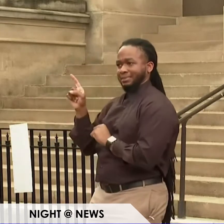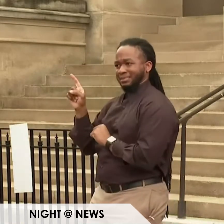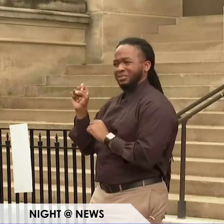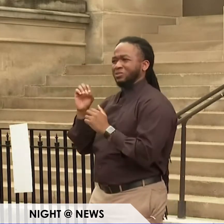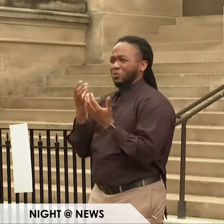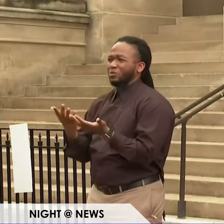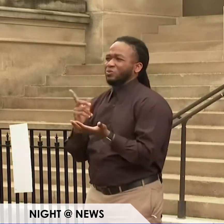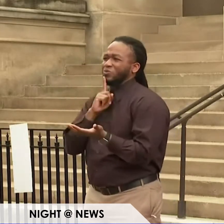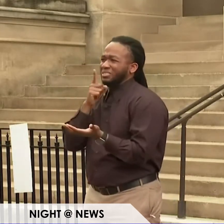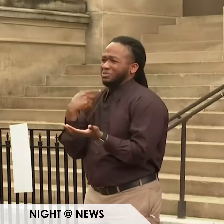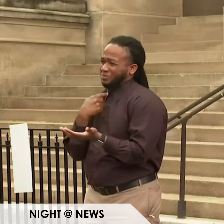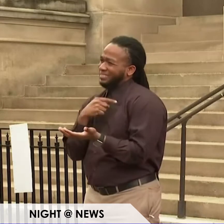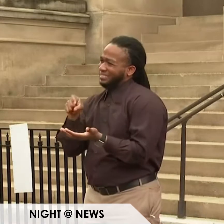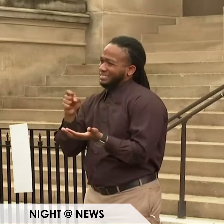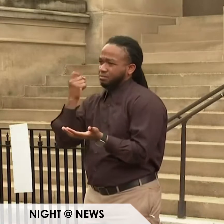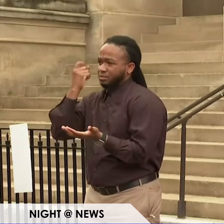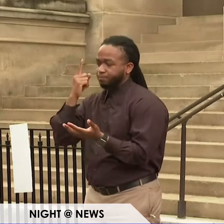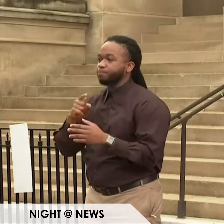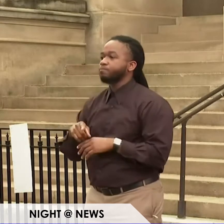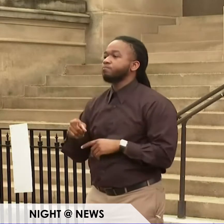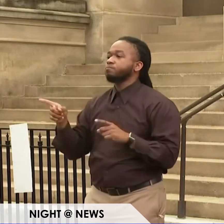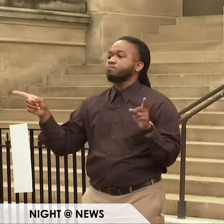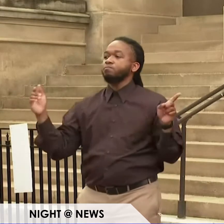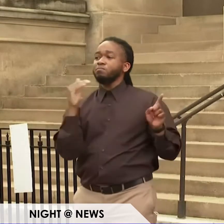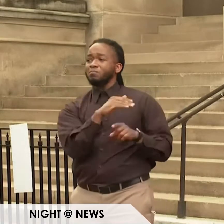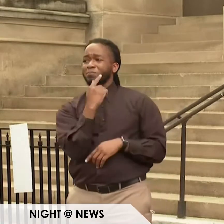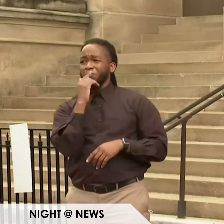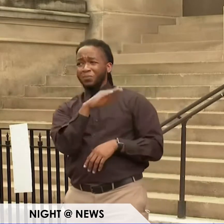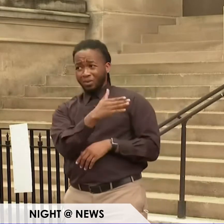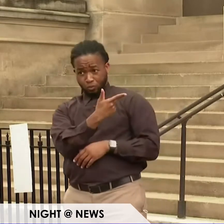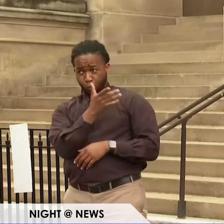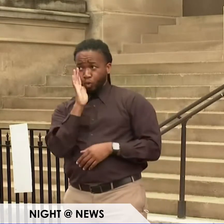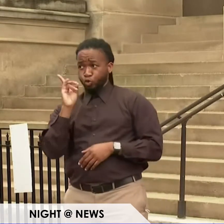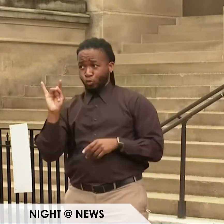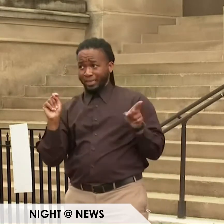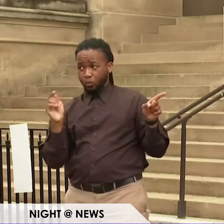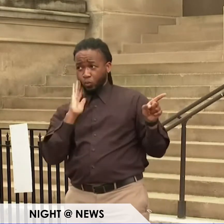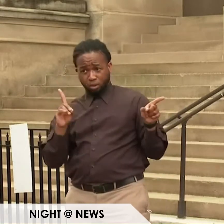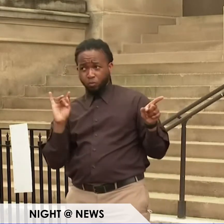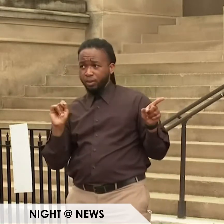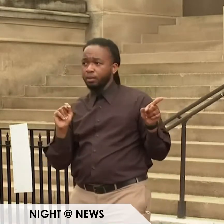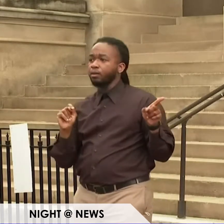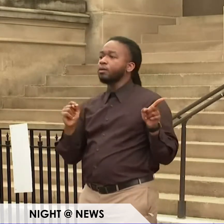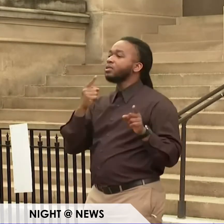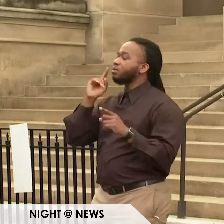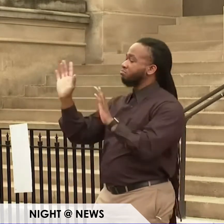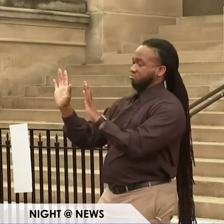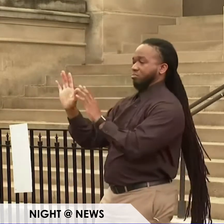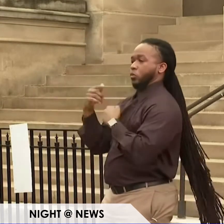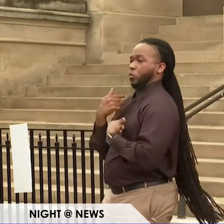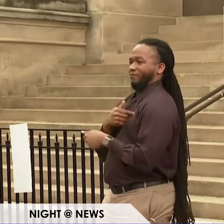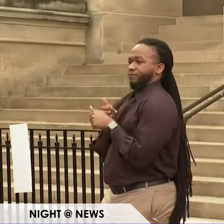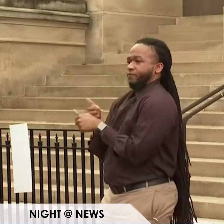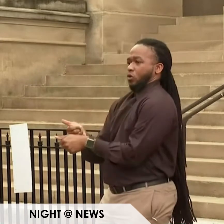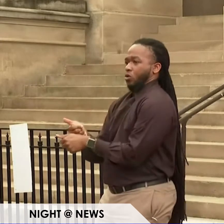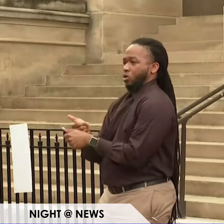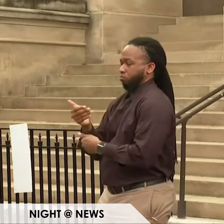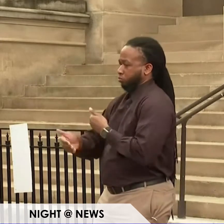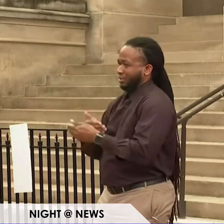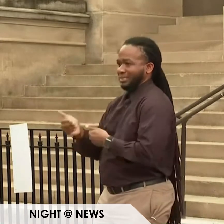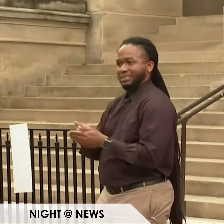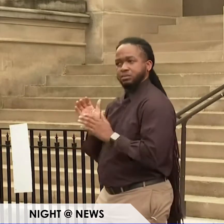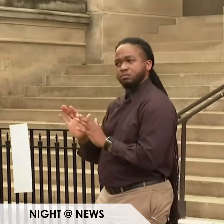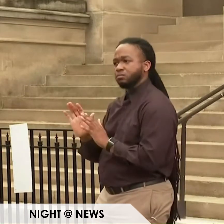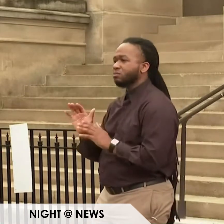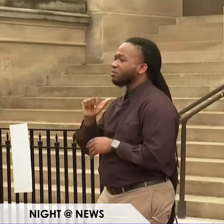việc kiểm phiếu lại có khả năng hoàn tất trước cuối tháng 11. Ông Joe Biden hiện ra dẫn trước tại tiểu bang Georgia, nhưng cách biệt không đáng